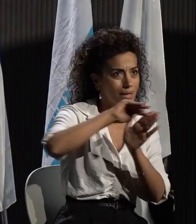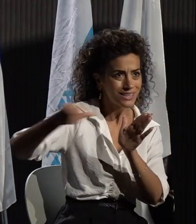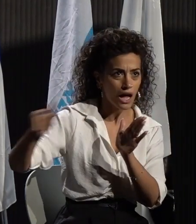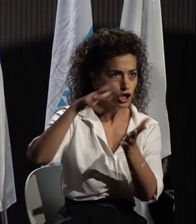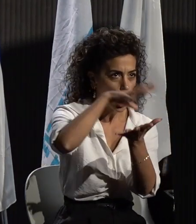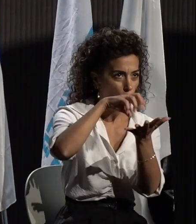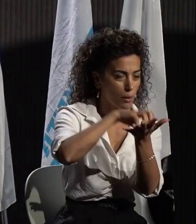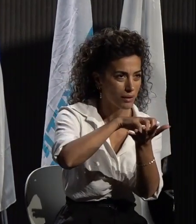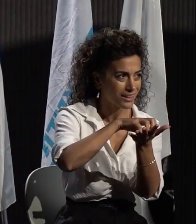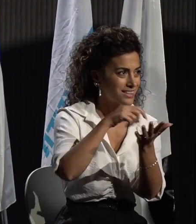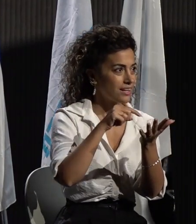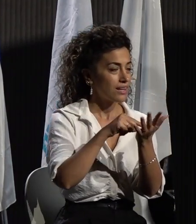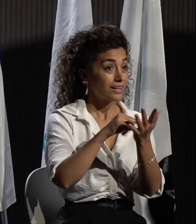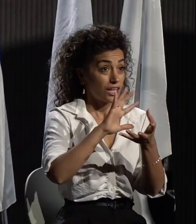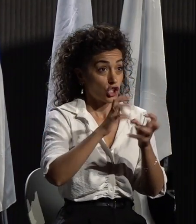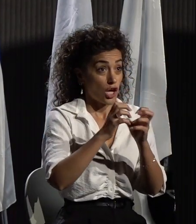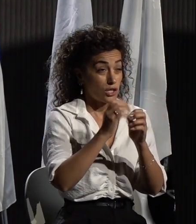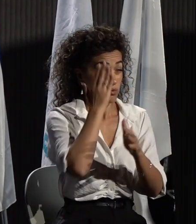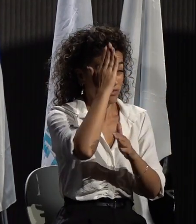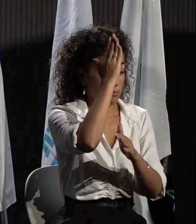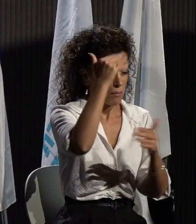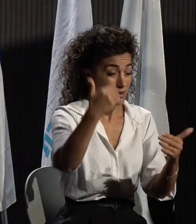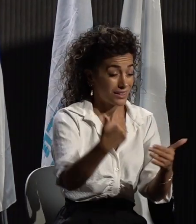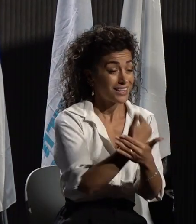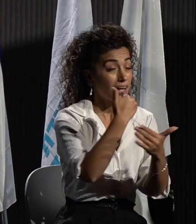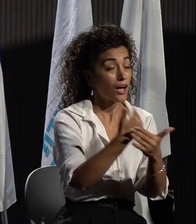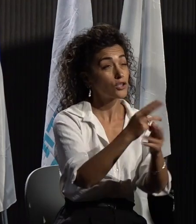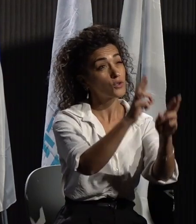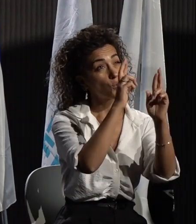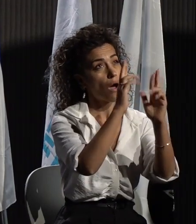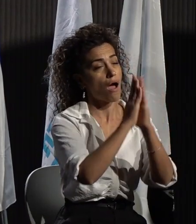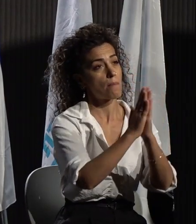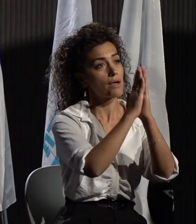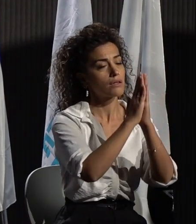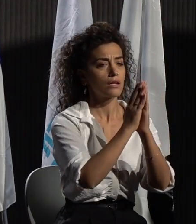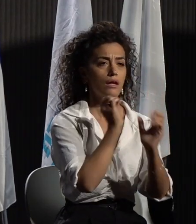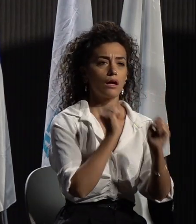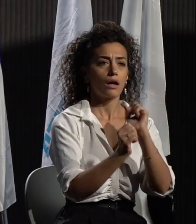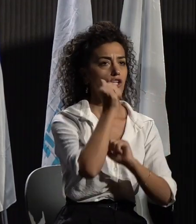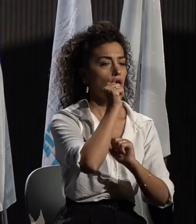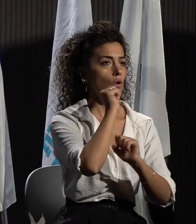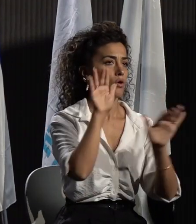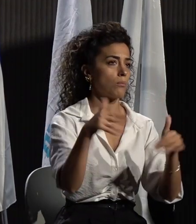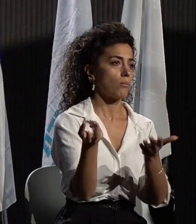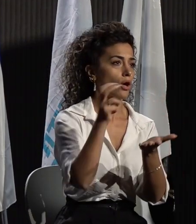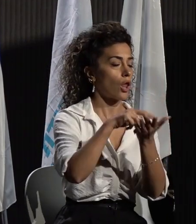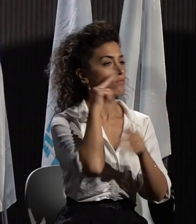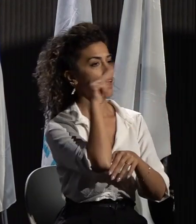כי כאשר יתחדשו וישתקמו היישובים, אמן, יהיה קשה לקום כל בוקר ולראות בית